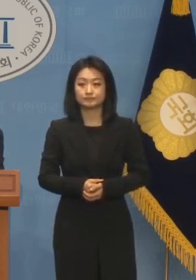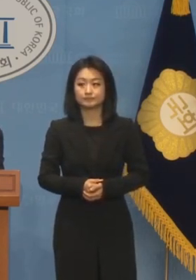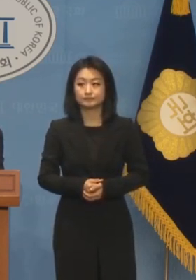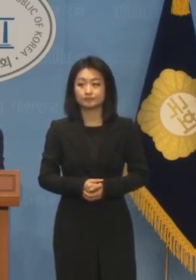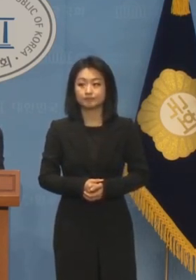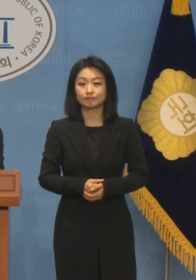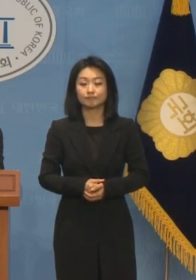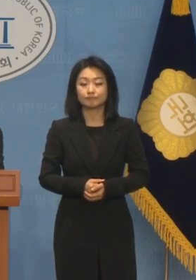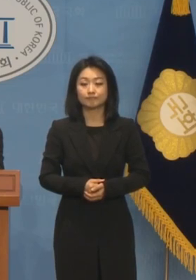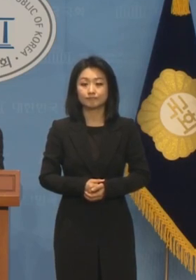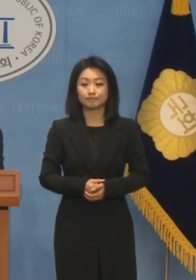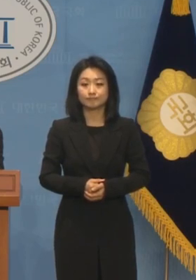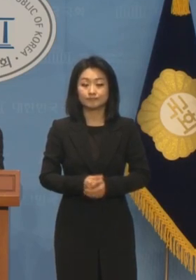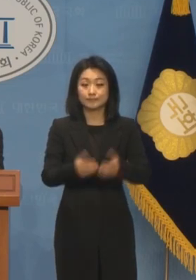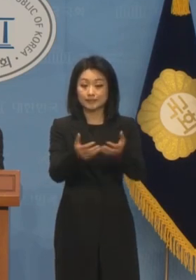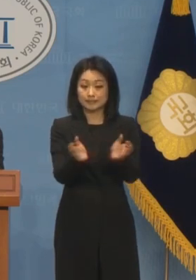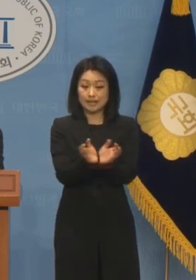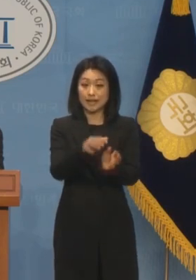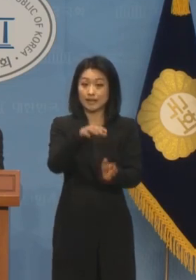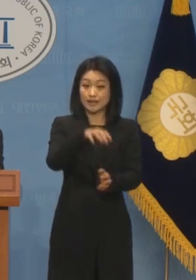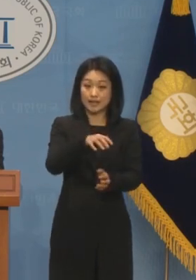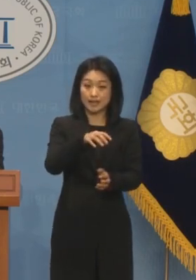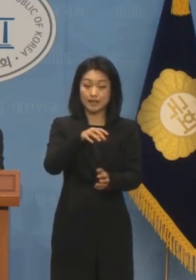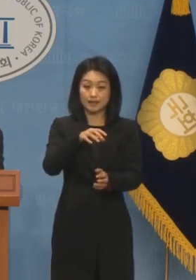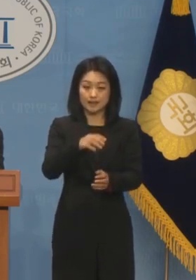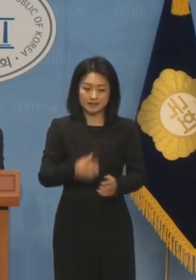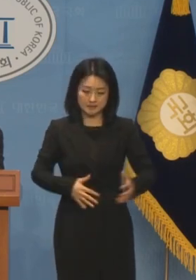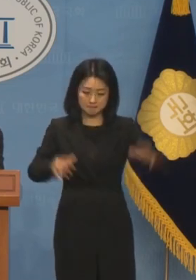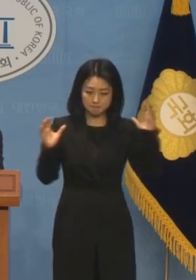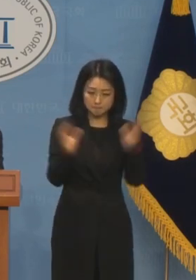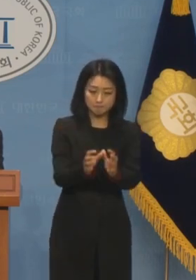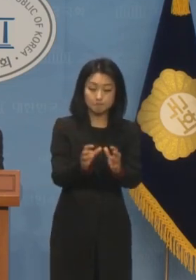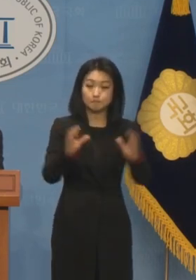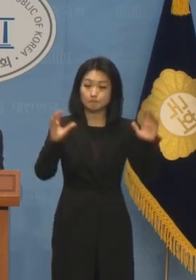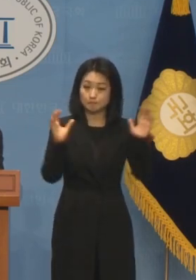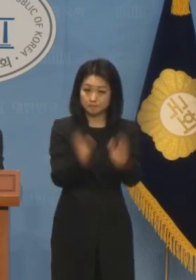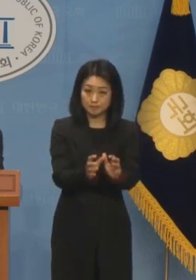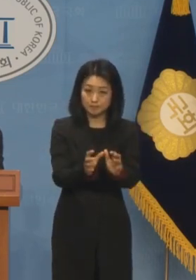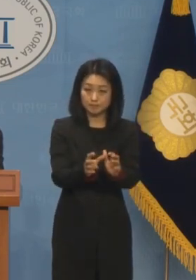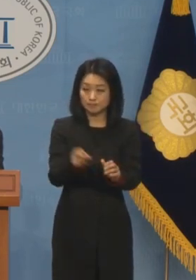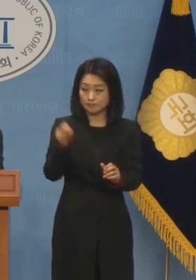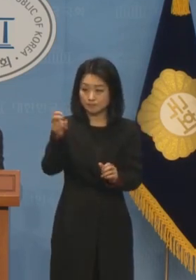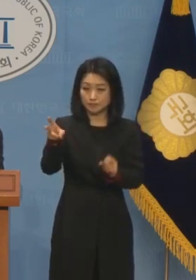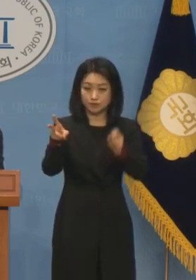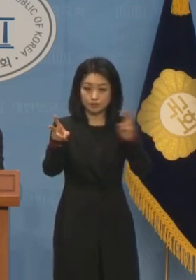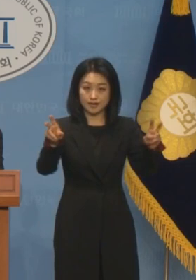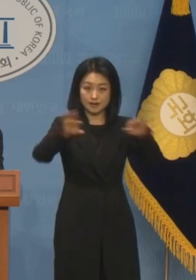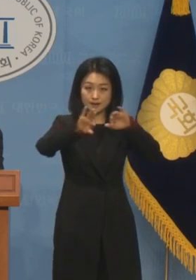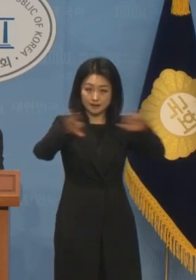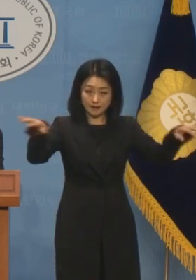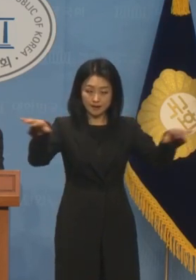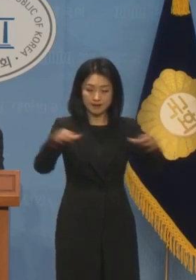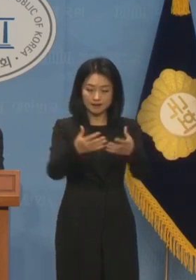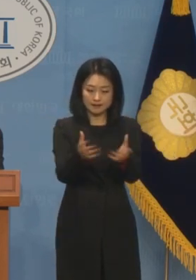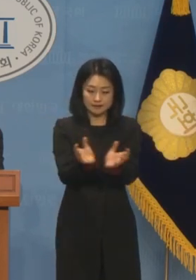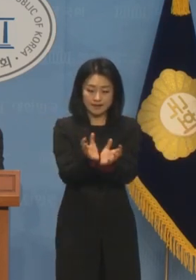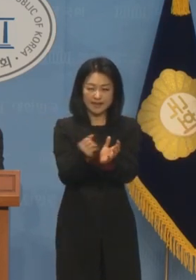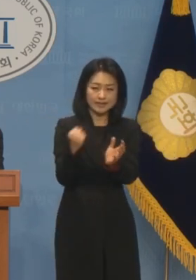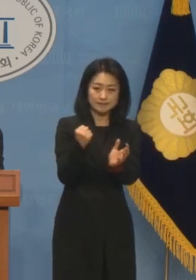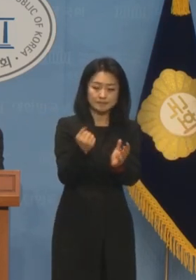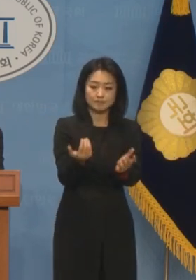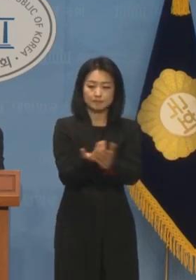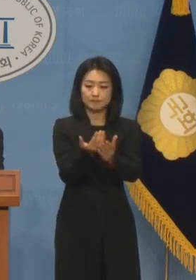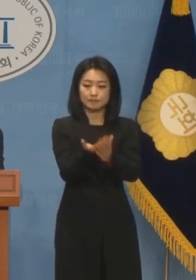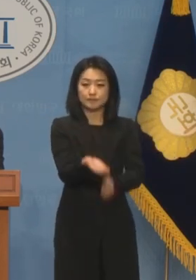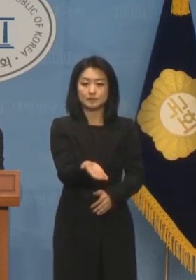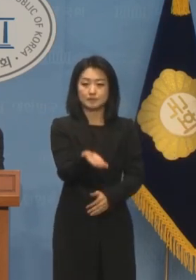이를 위해 당의 역량을 강화시켜 거대 양당과 견제할 수 있어야 합니다.